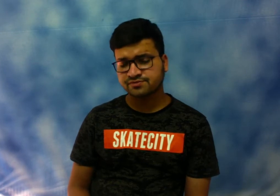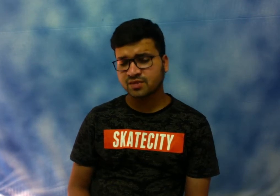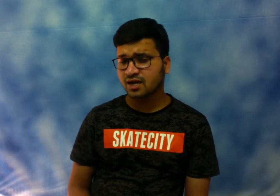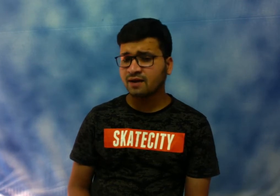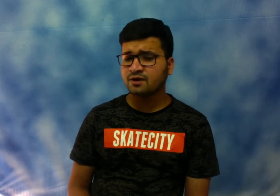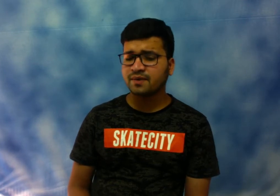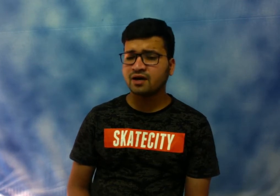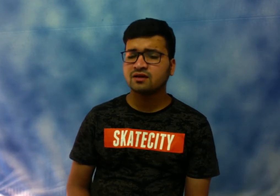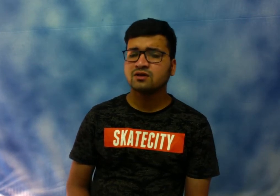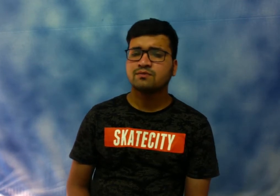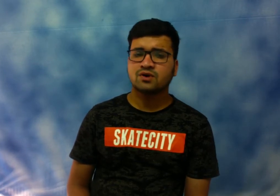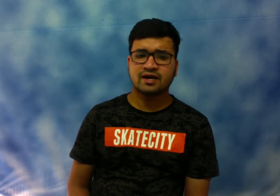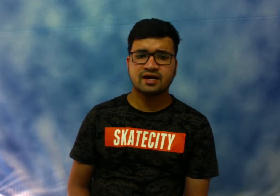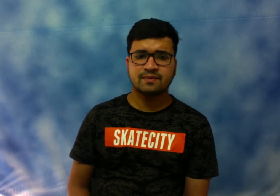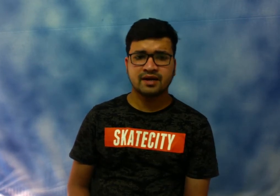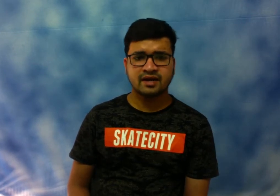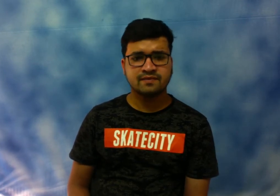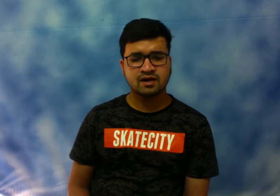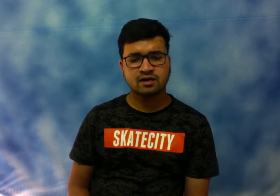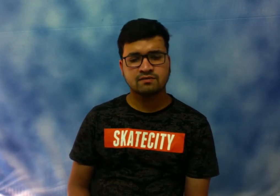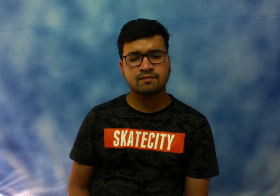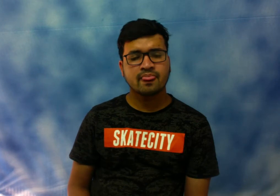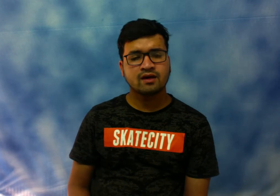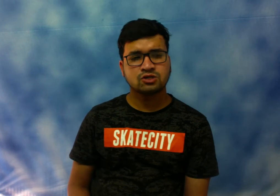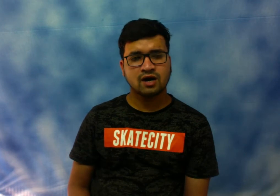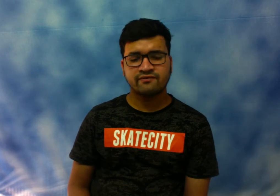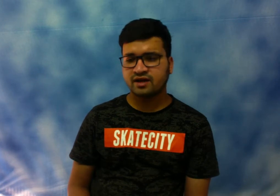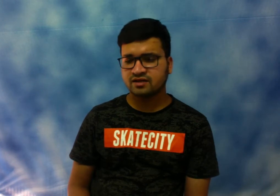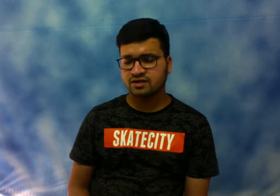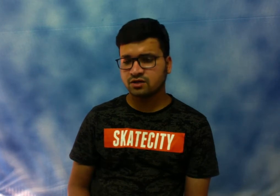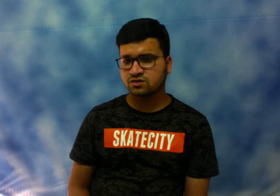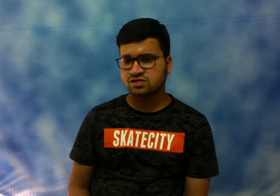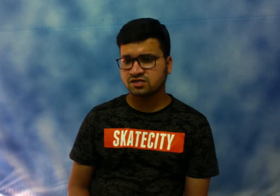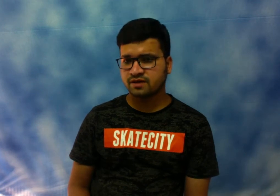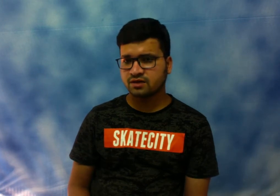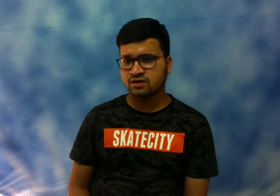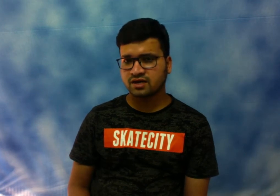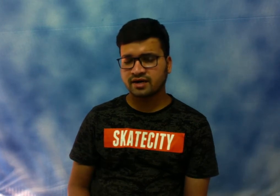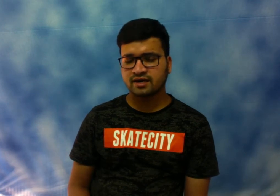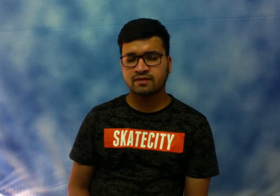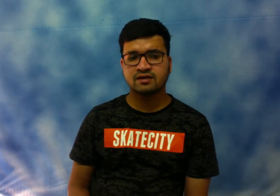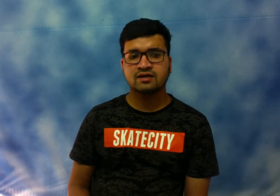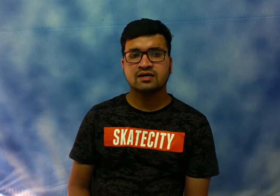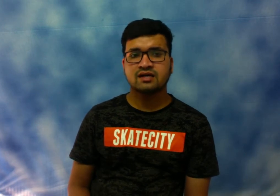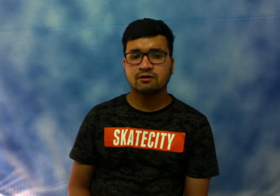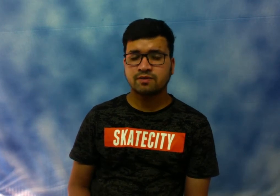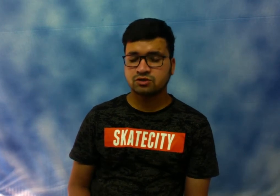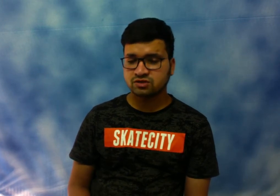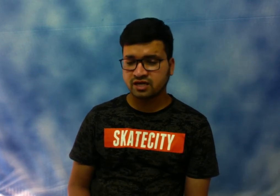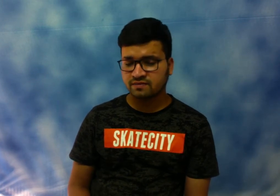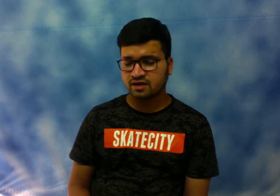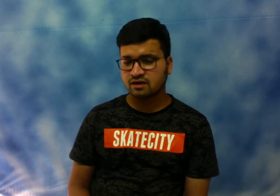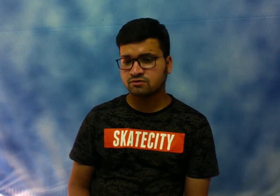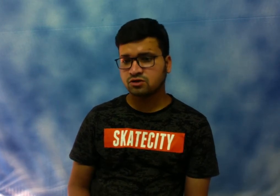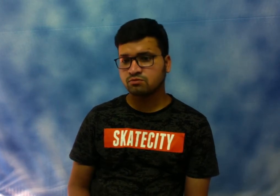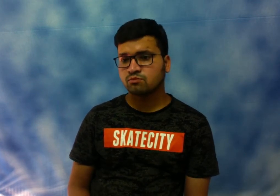अगर आपके पास पुराने कपड़े हैं मतलब जो आप फेंक देते हो कुछ समय यूज़ करने के बाद, या आपके पास जूते हैं मतलब जो